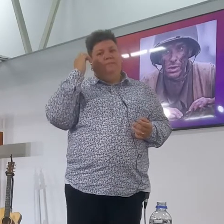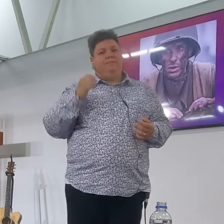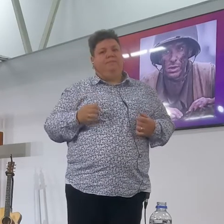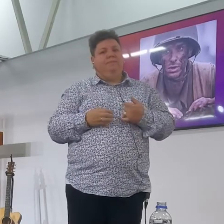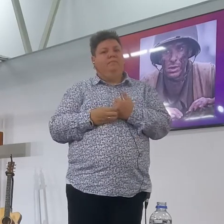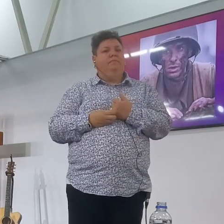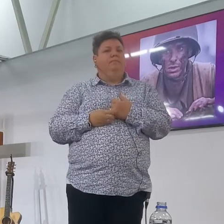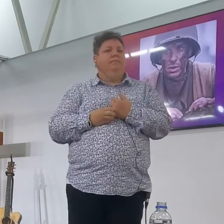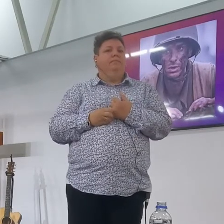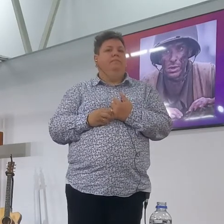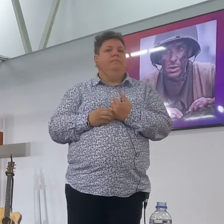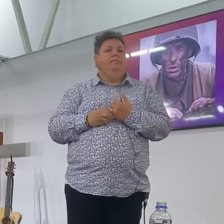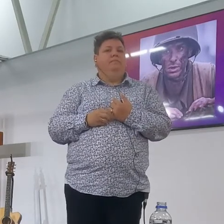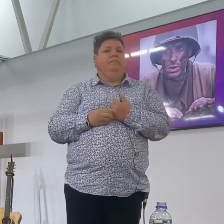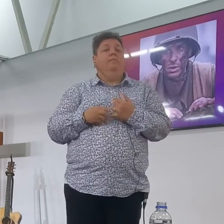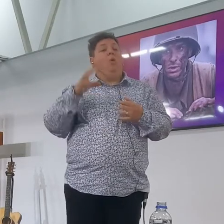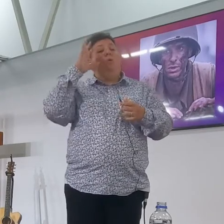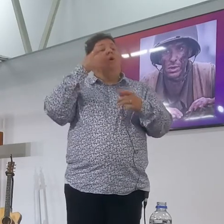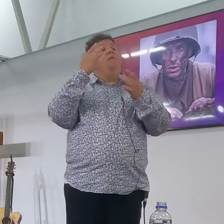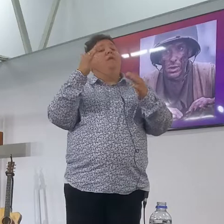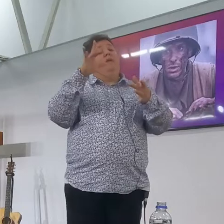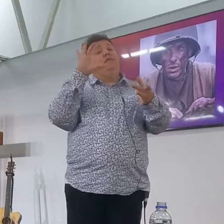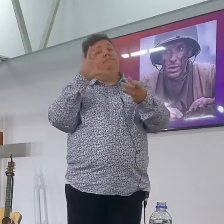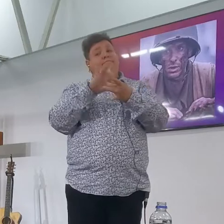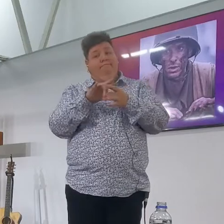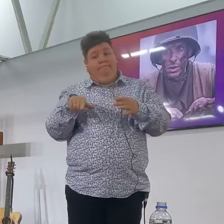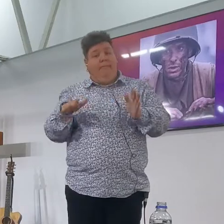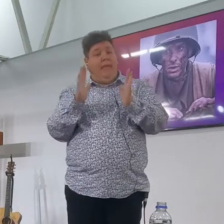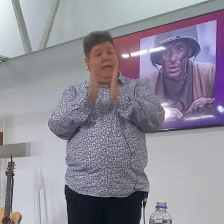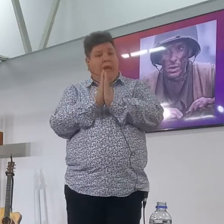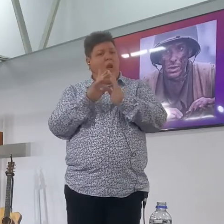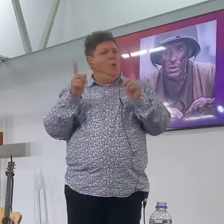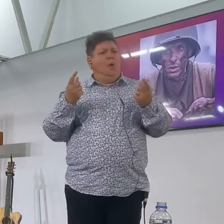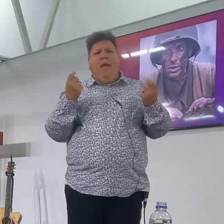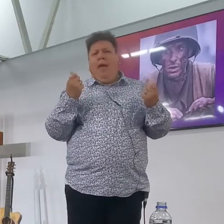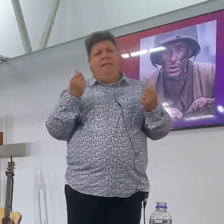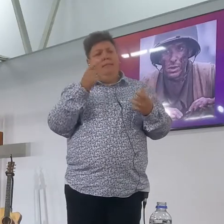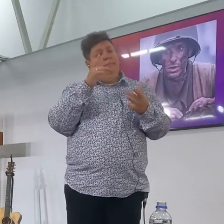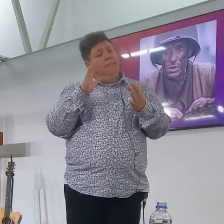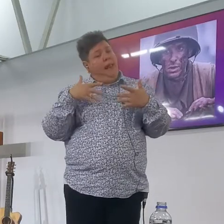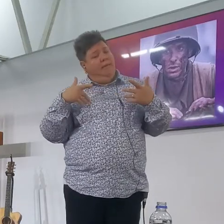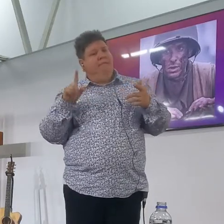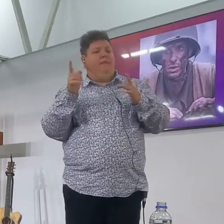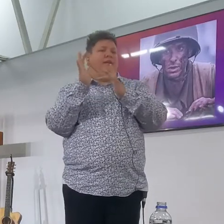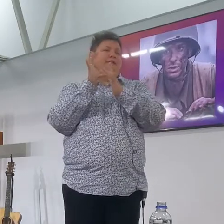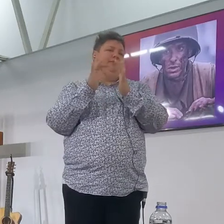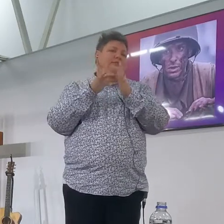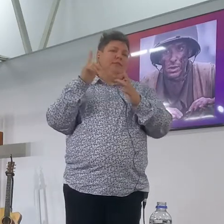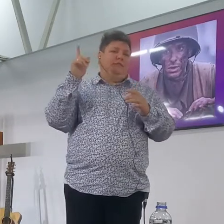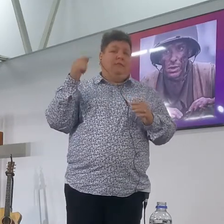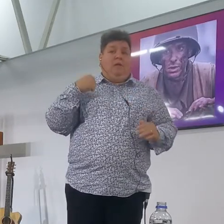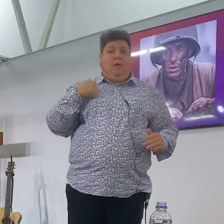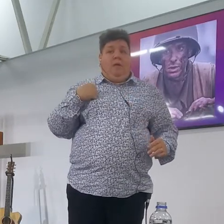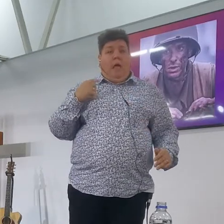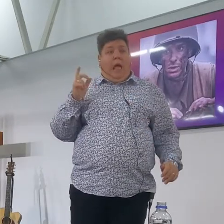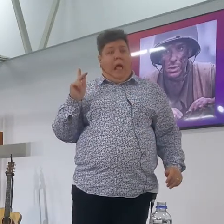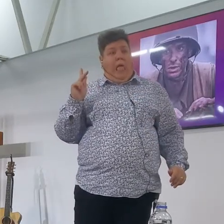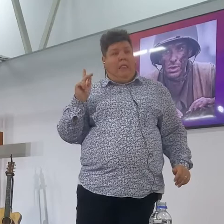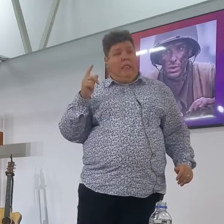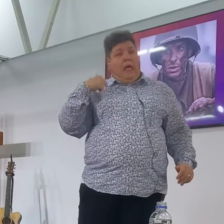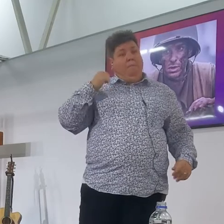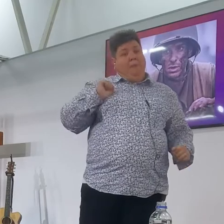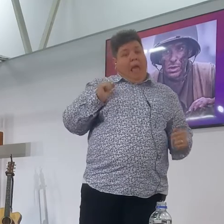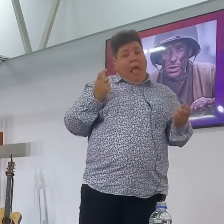as ek 'n kliënt is van hierdie kerk, gaan ek nie geesvervuldheid beleef nie. As ek myself sien as 'n kliënt en alles moet mooi